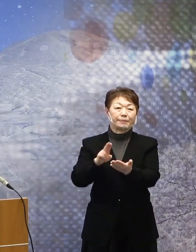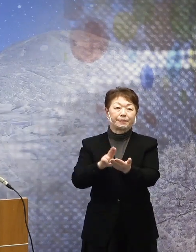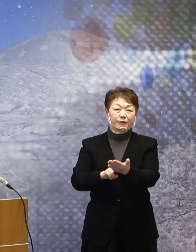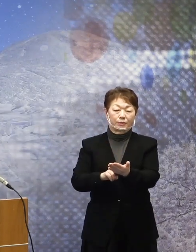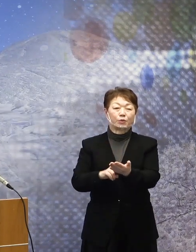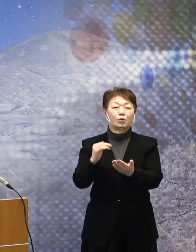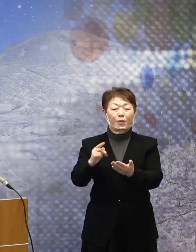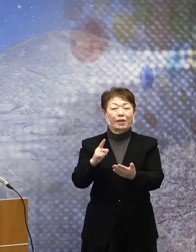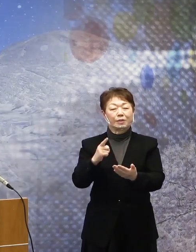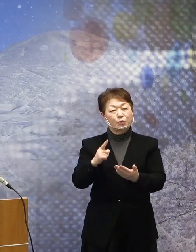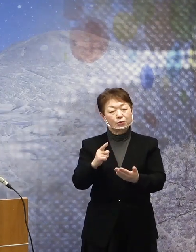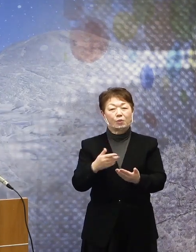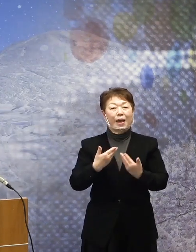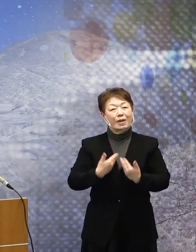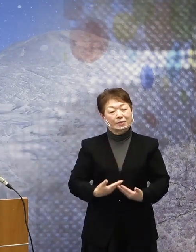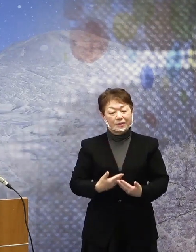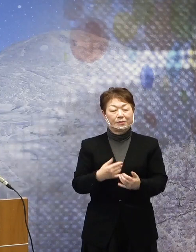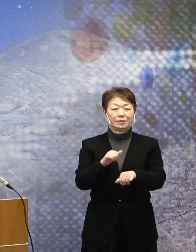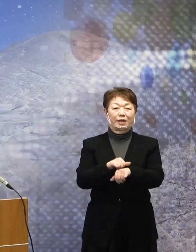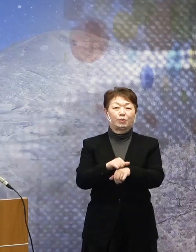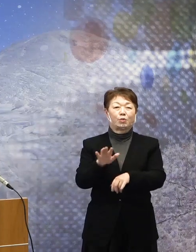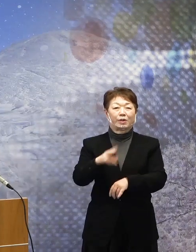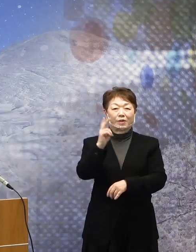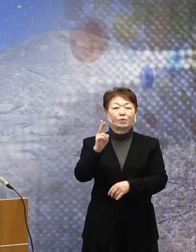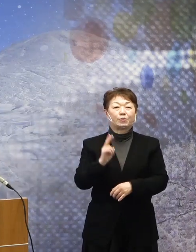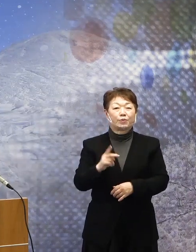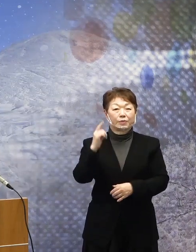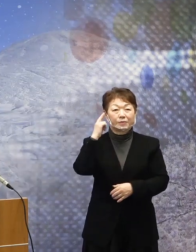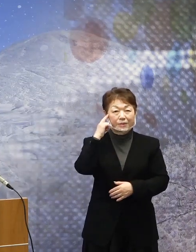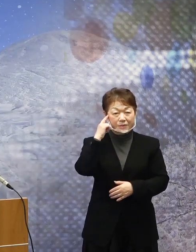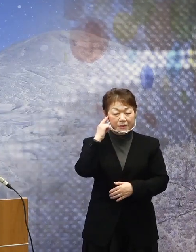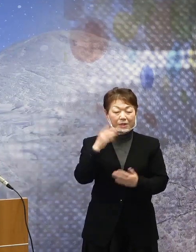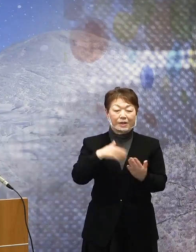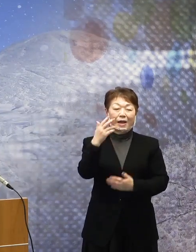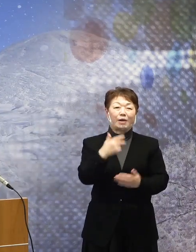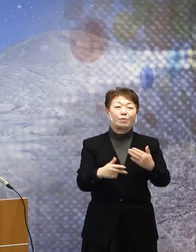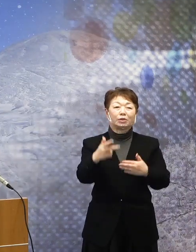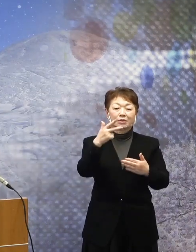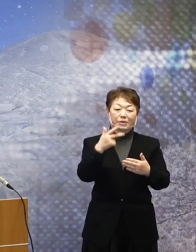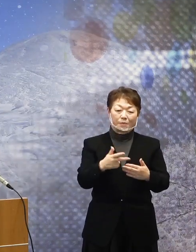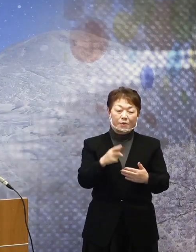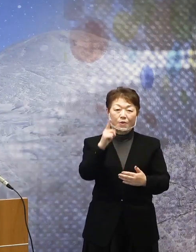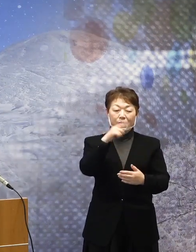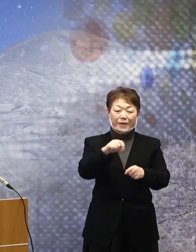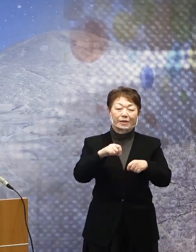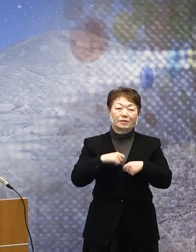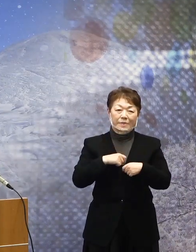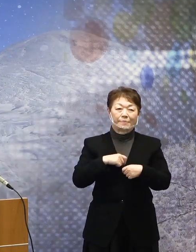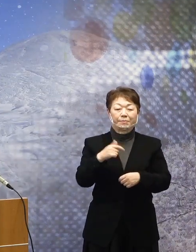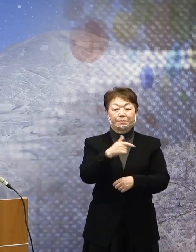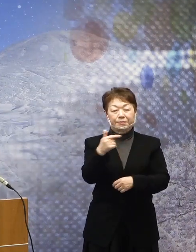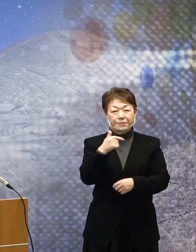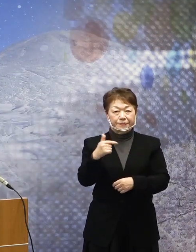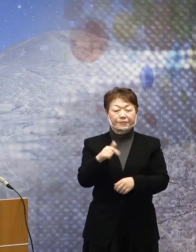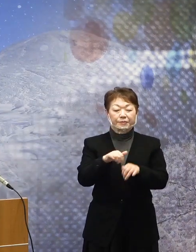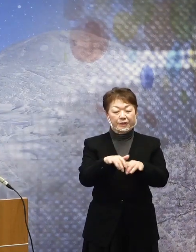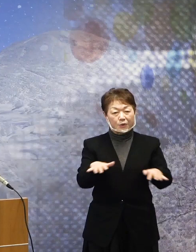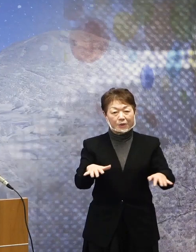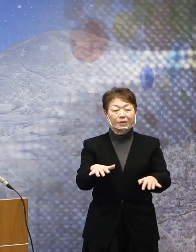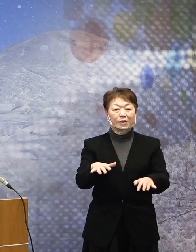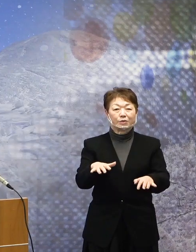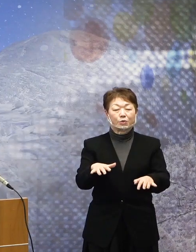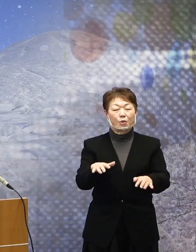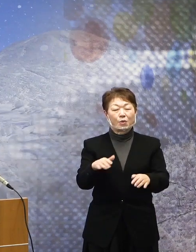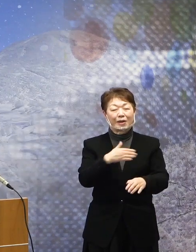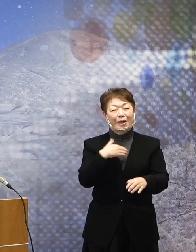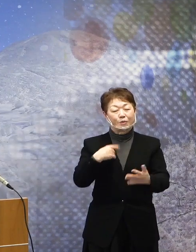一つの安心材料だと思います。ただもちろん青森市としても感染状況が悪化し、またそうした数値基準に合する